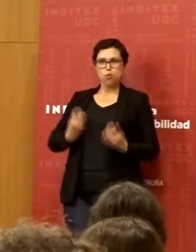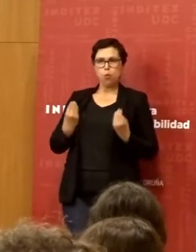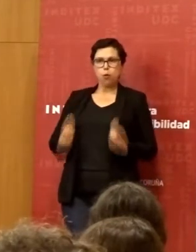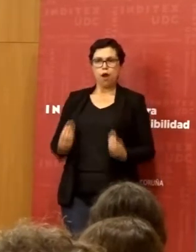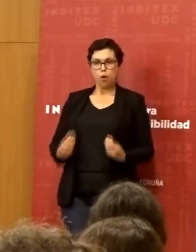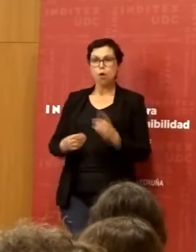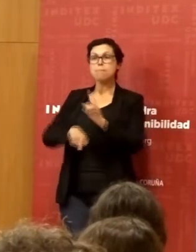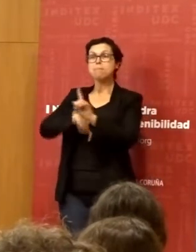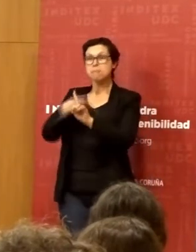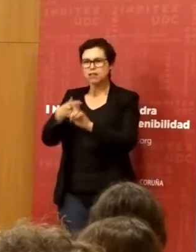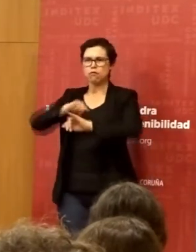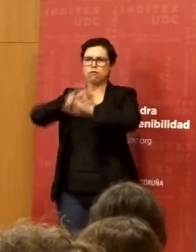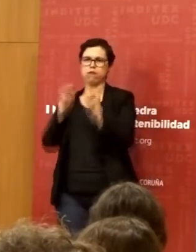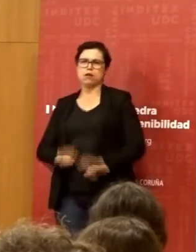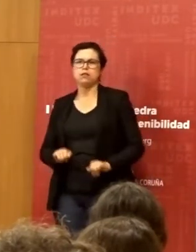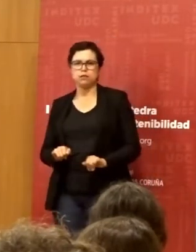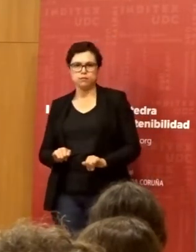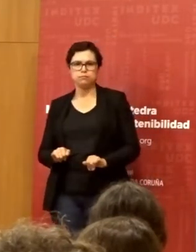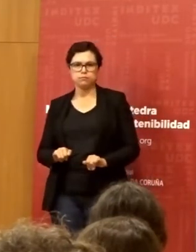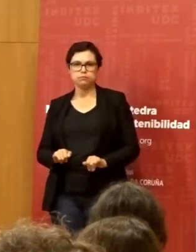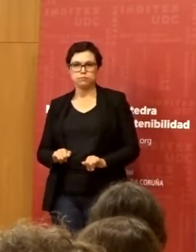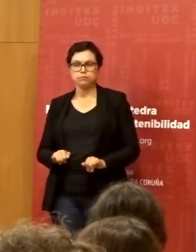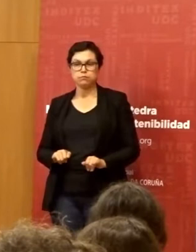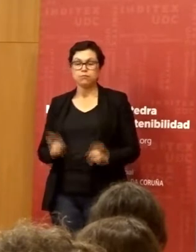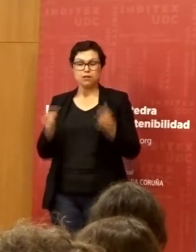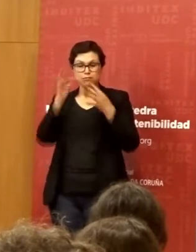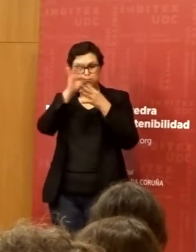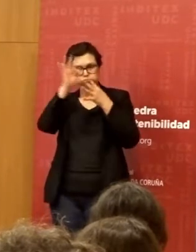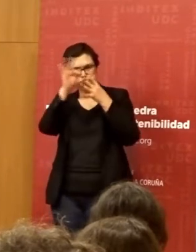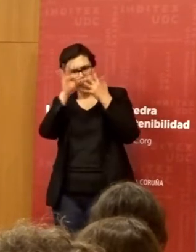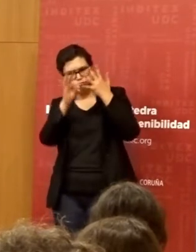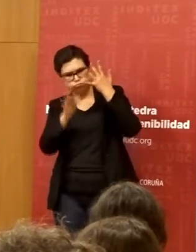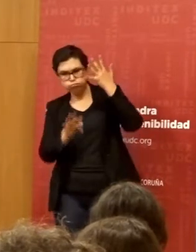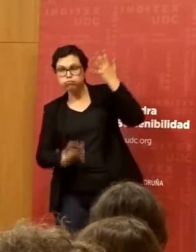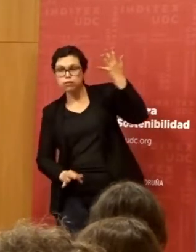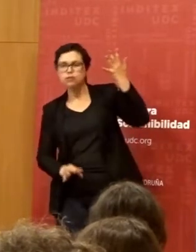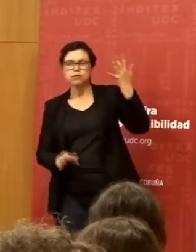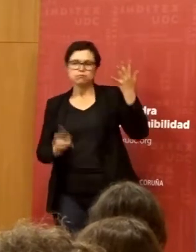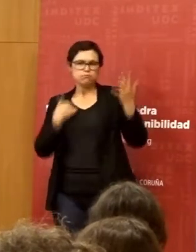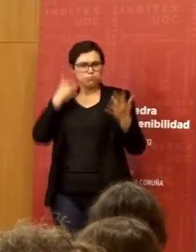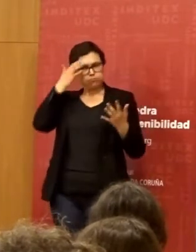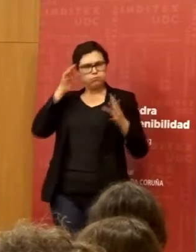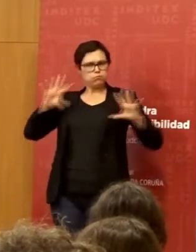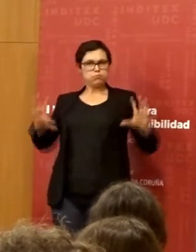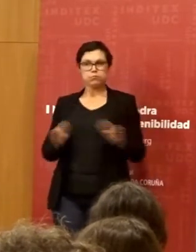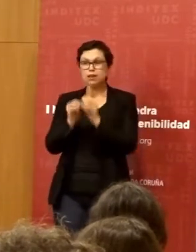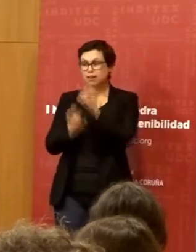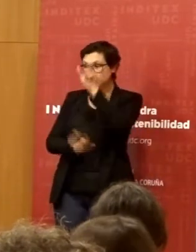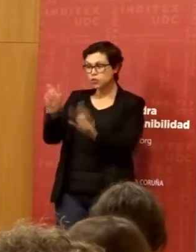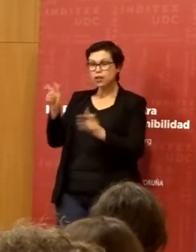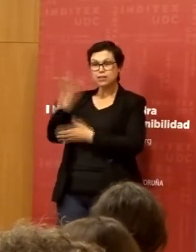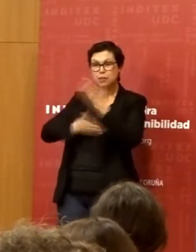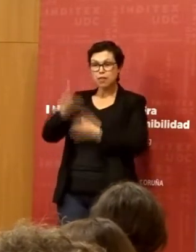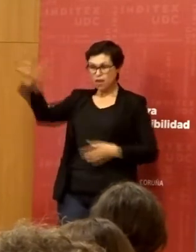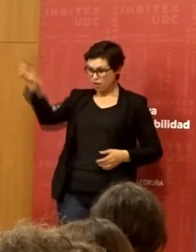además eres más feliz, ¿no? Por eso, por todas esas razones, yo creo que contratar a personas con discapacidad